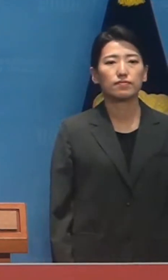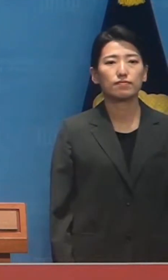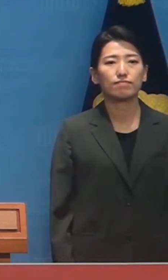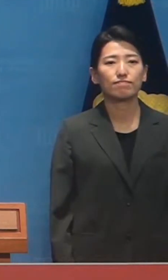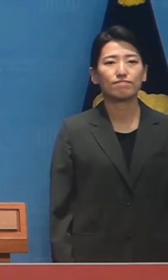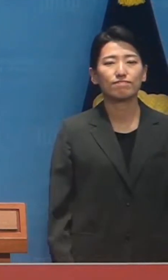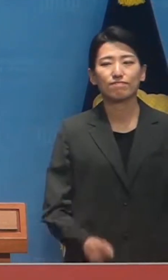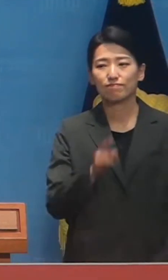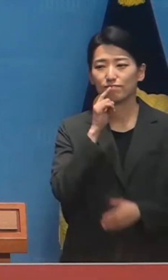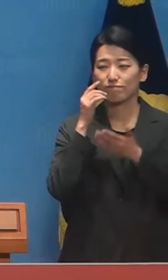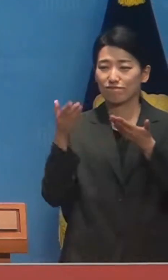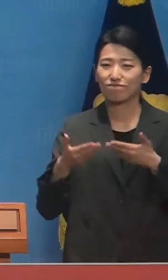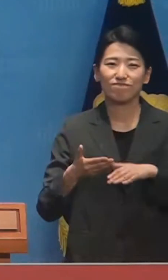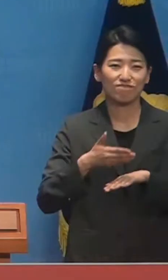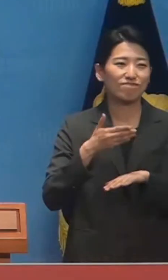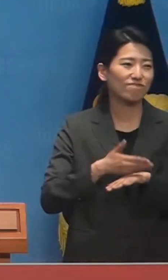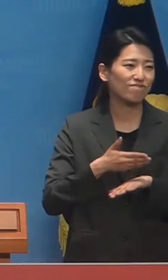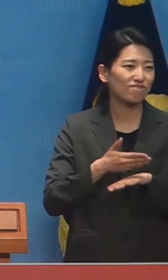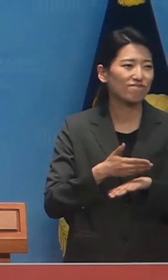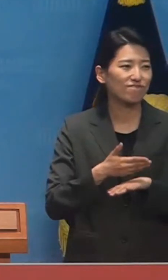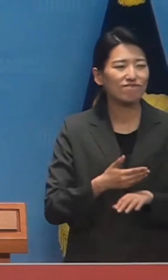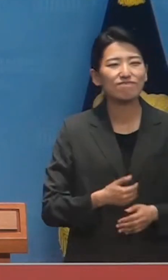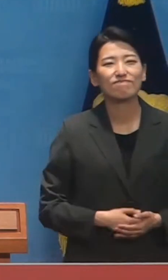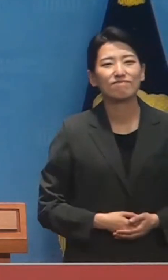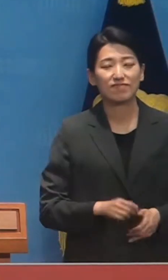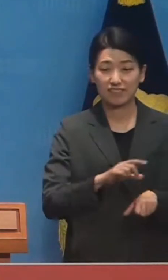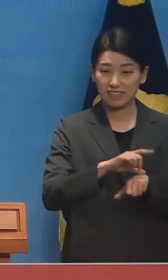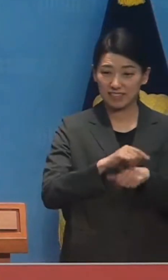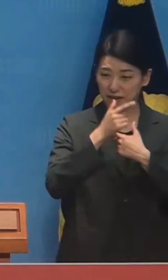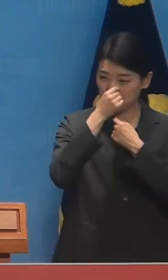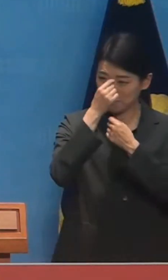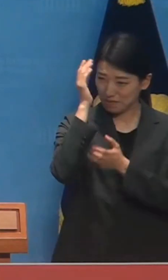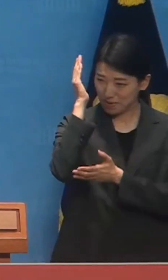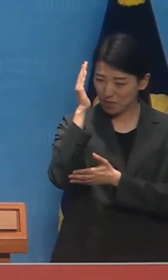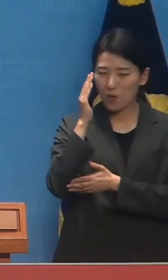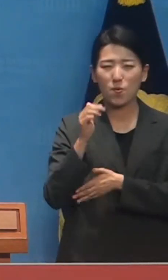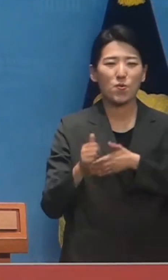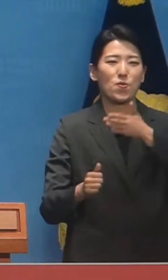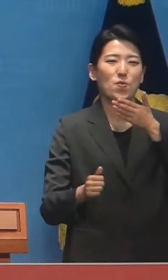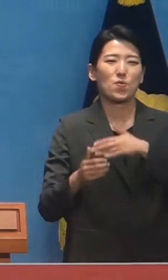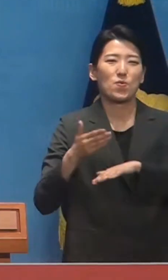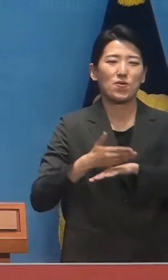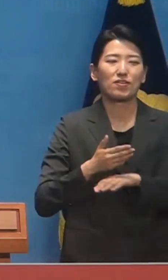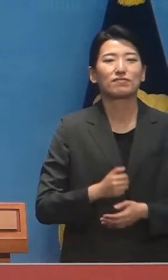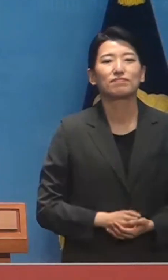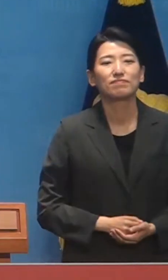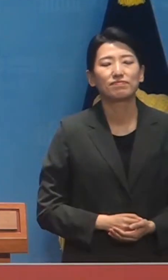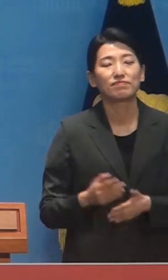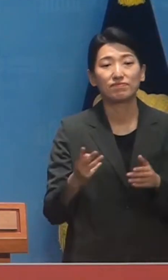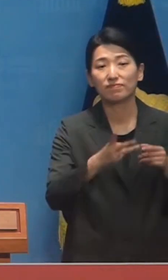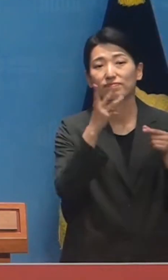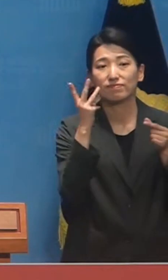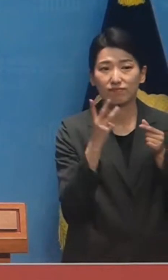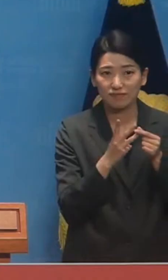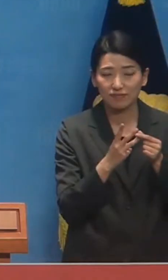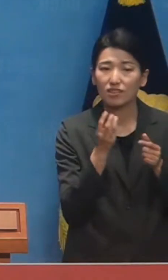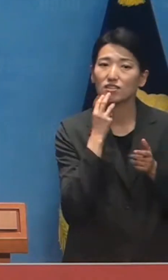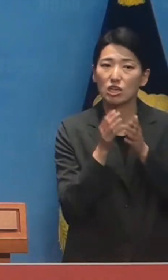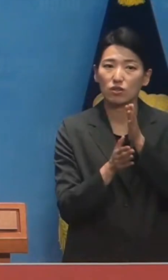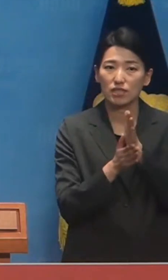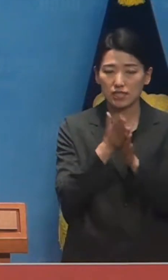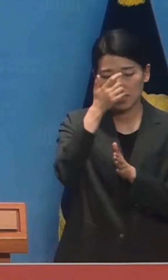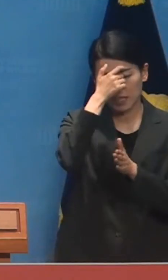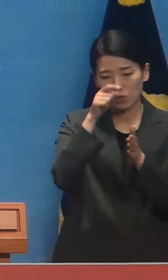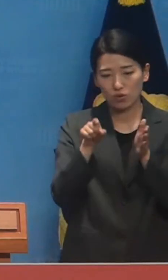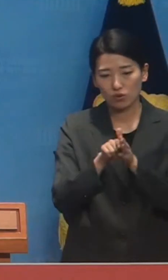네, 감사합니다. 이렇게 시간을 다 지켜주셔서 감사합니다. 시간에는 서울시 기독교